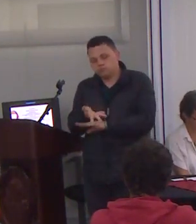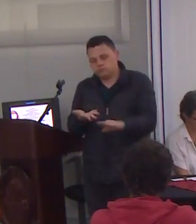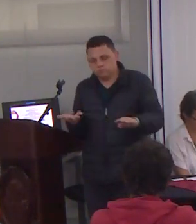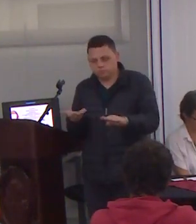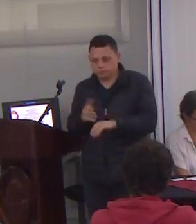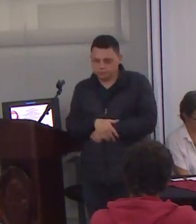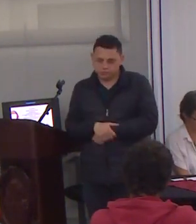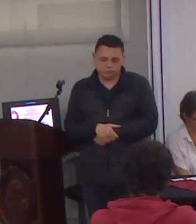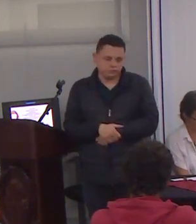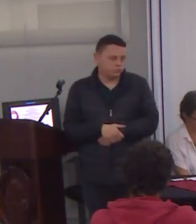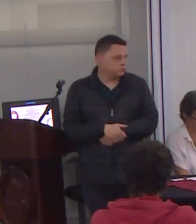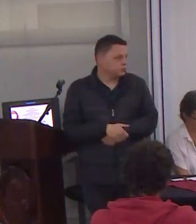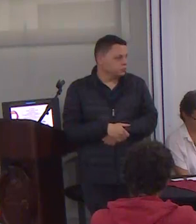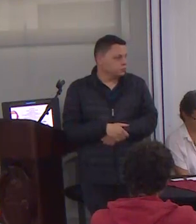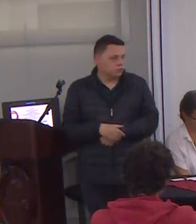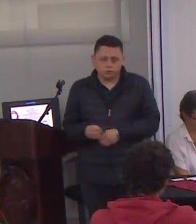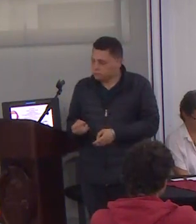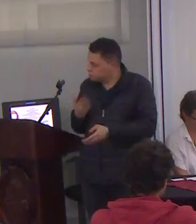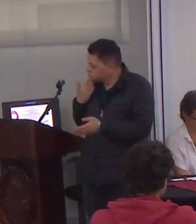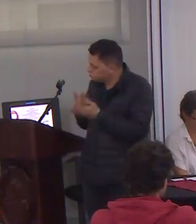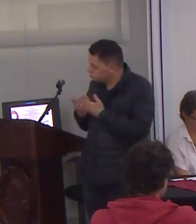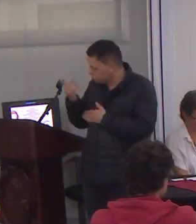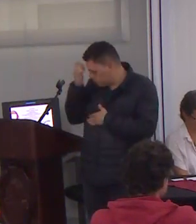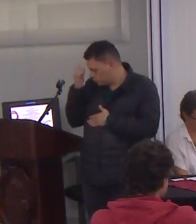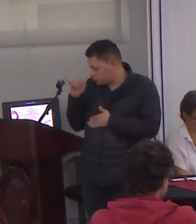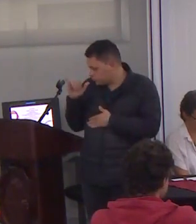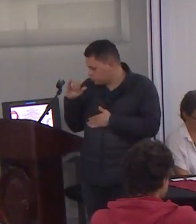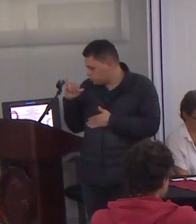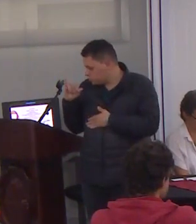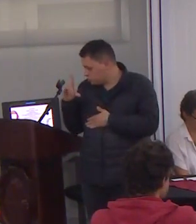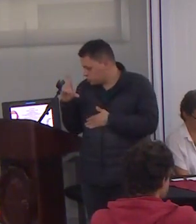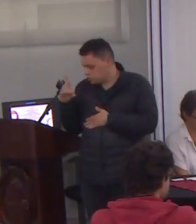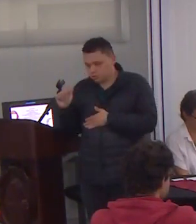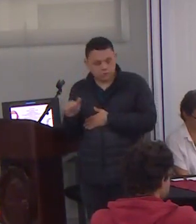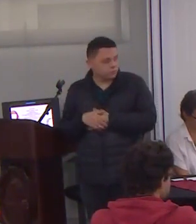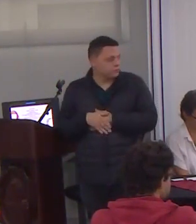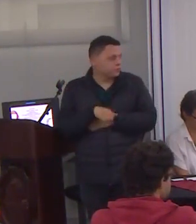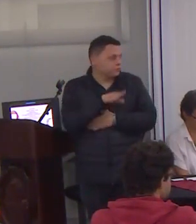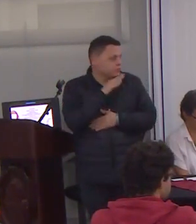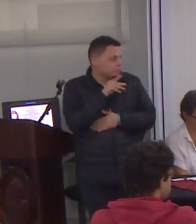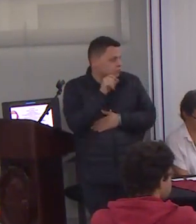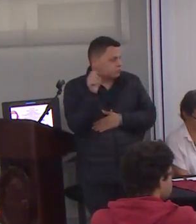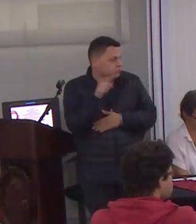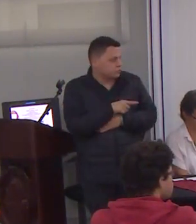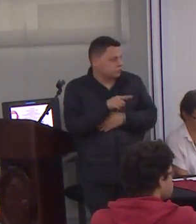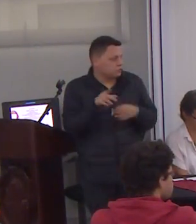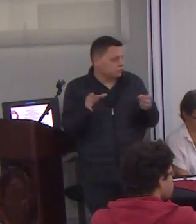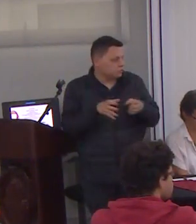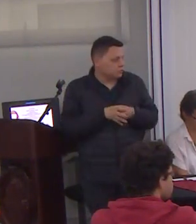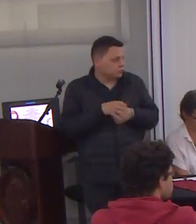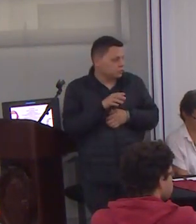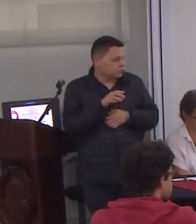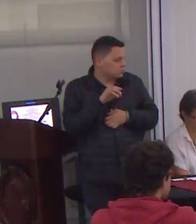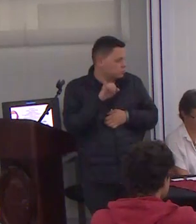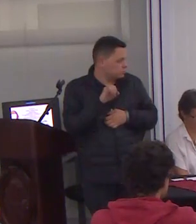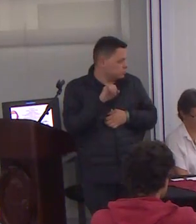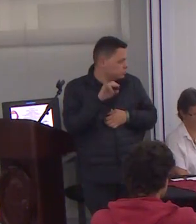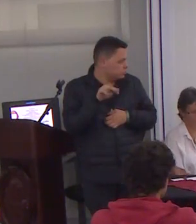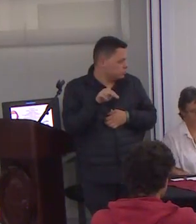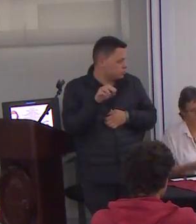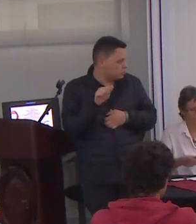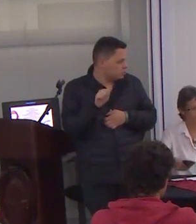muchas gracias a la profesora Gilda ahora tenemos una pregunta compuesta para la doctora Inés Elvira